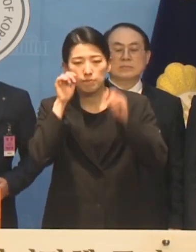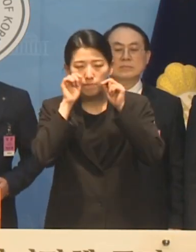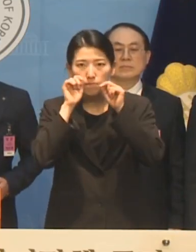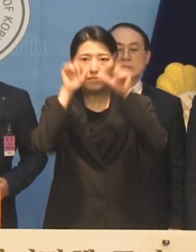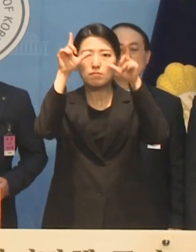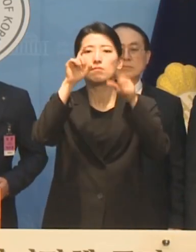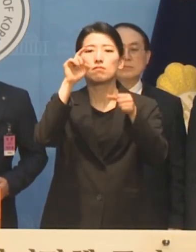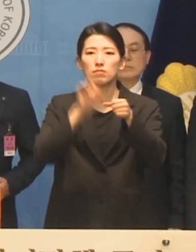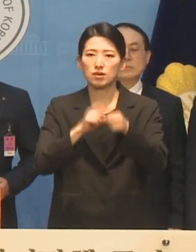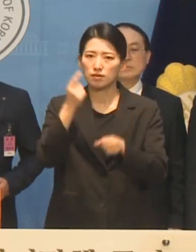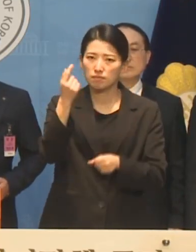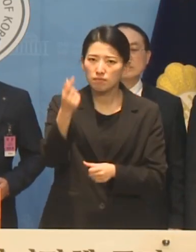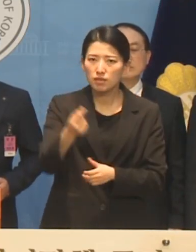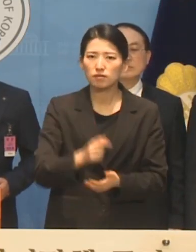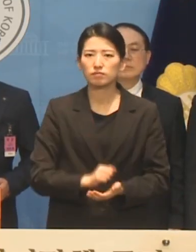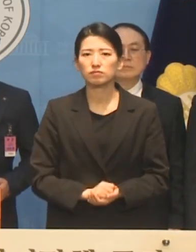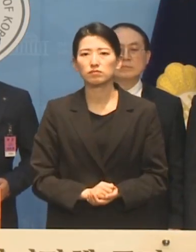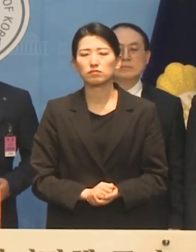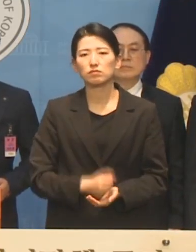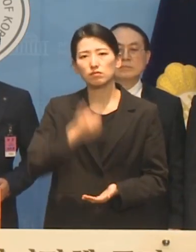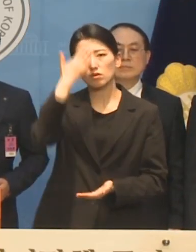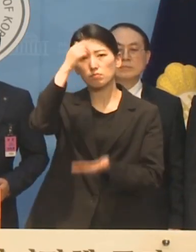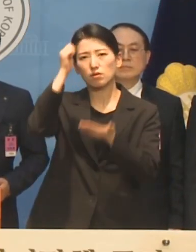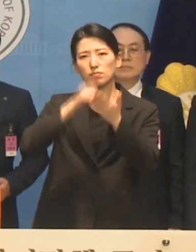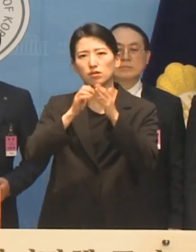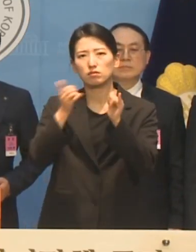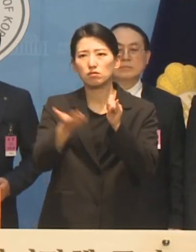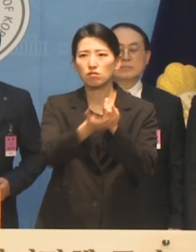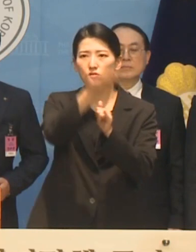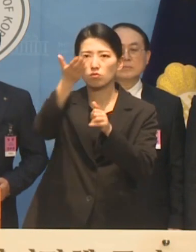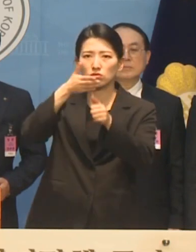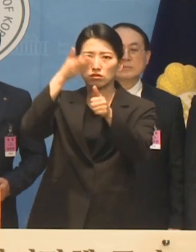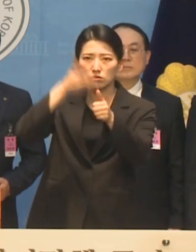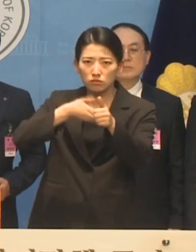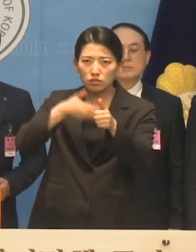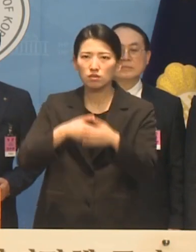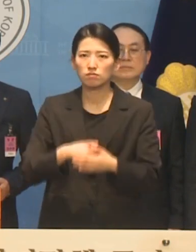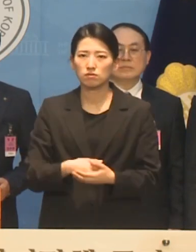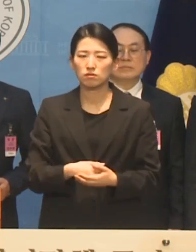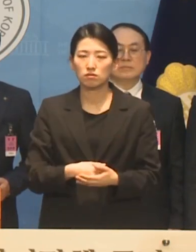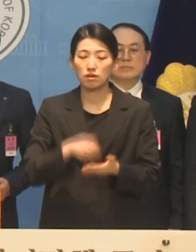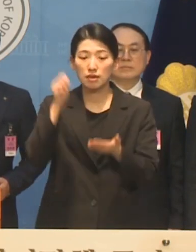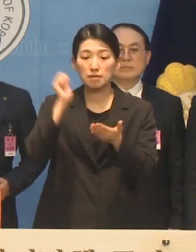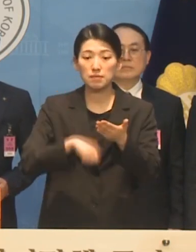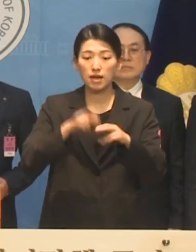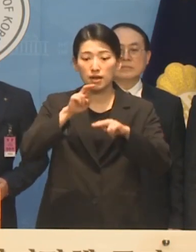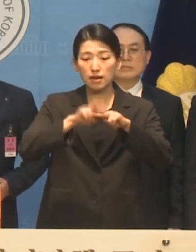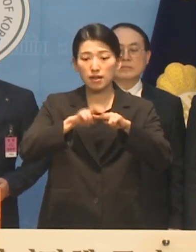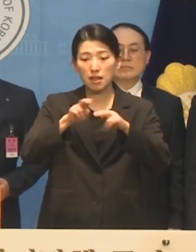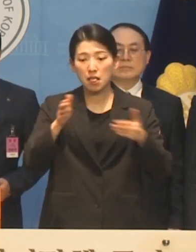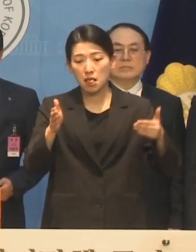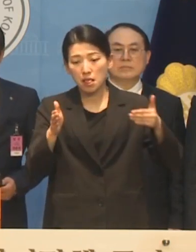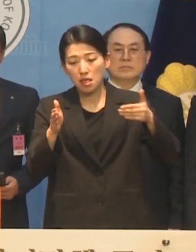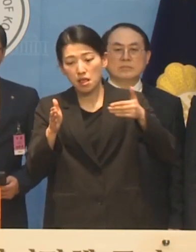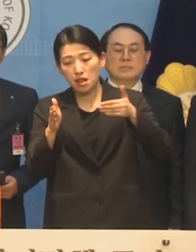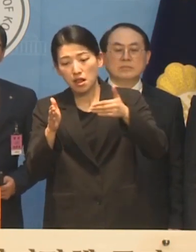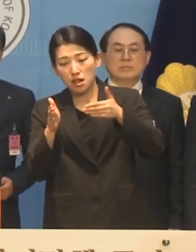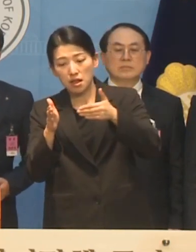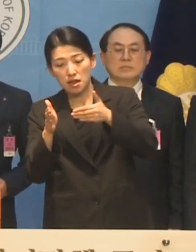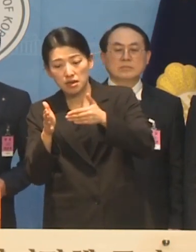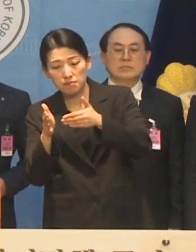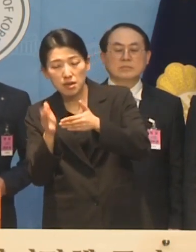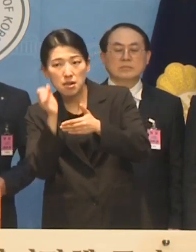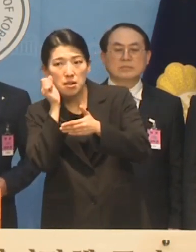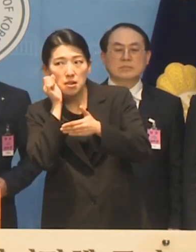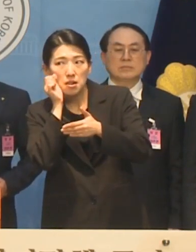헌법재판관, 재판위원들 여러분들께 부탁드립니다. 여러분의 임기 말년에 불과 한 자릿수 남겨놓은 임기를